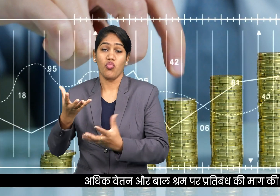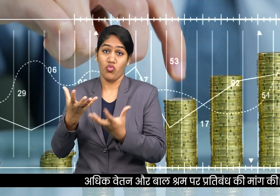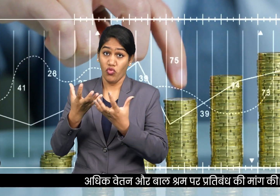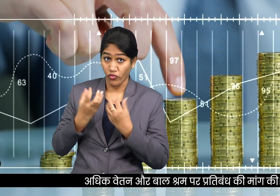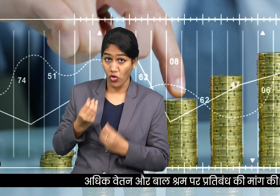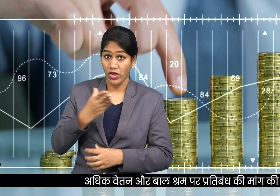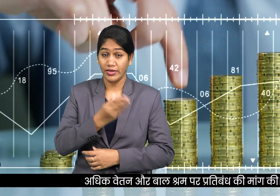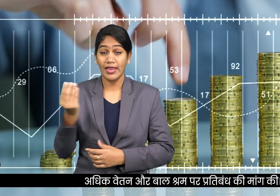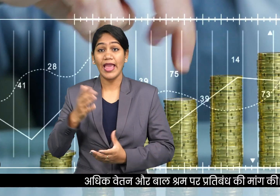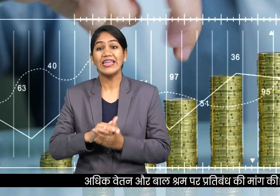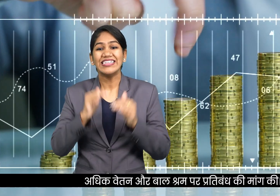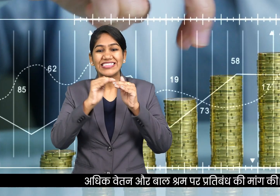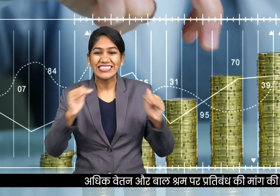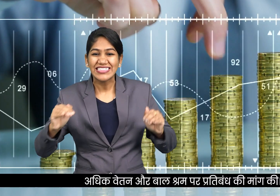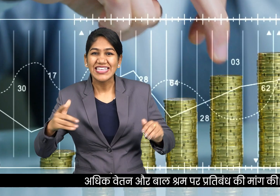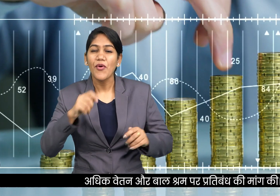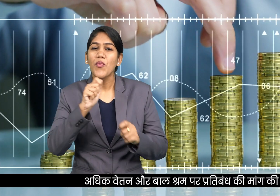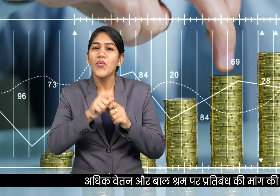की।